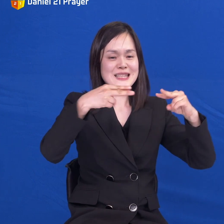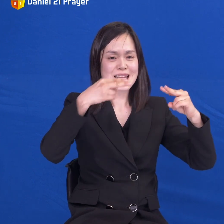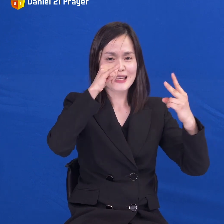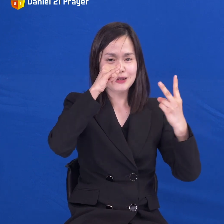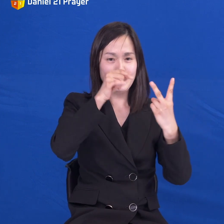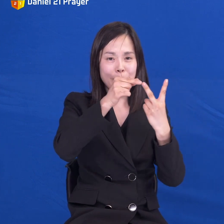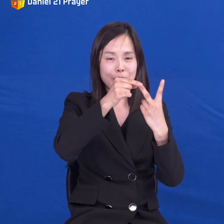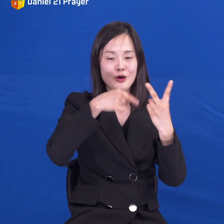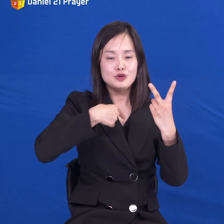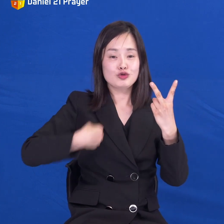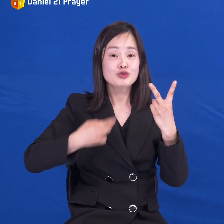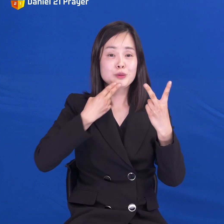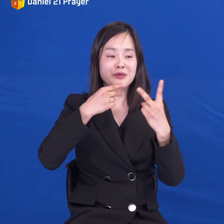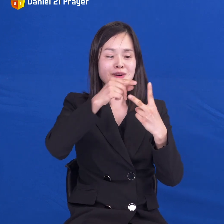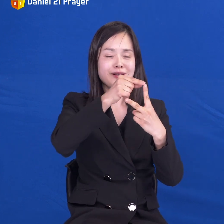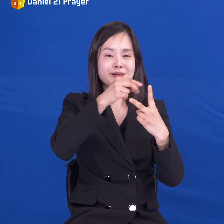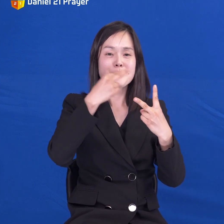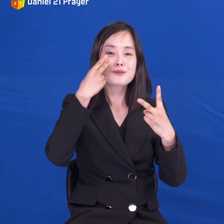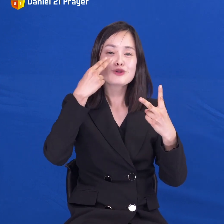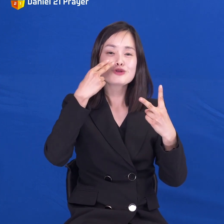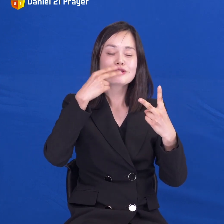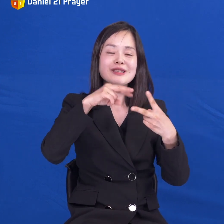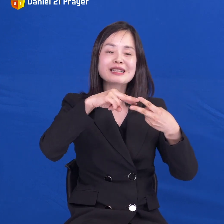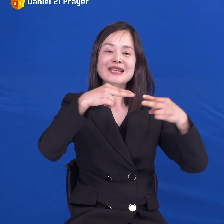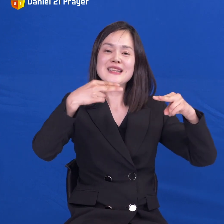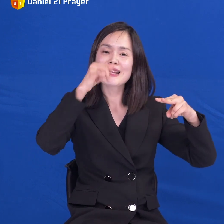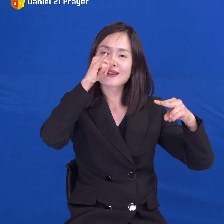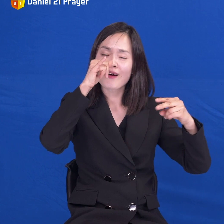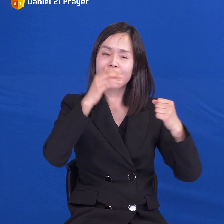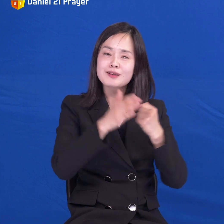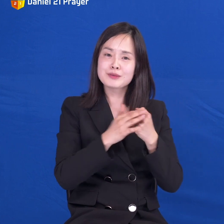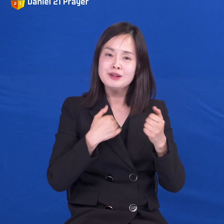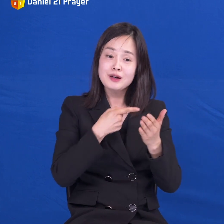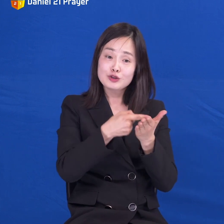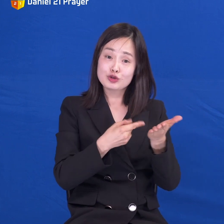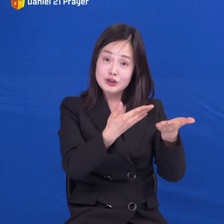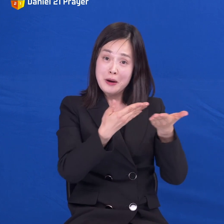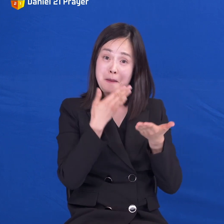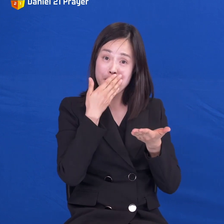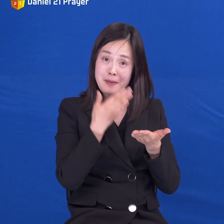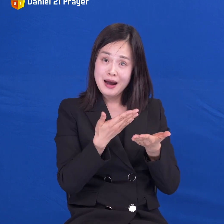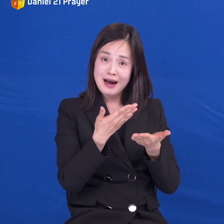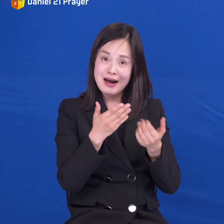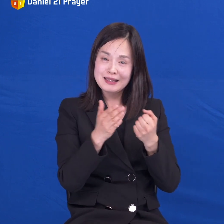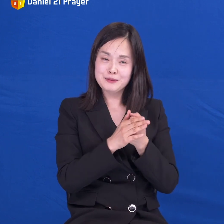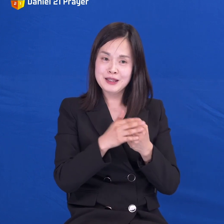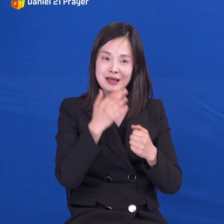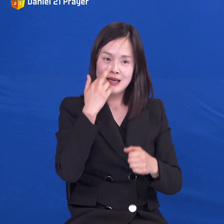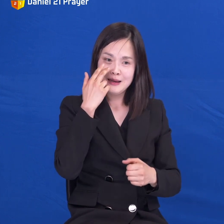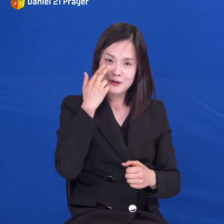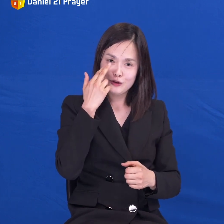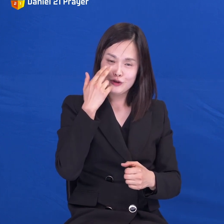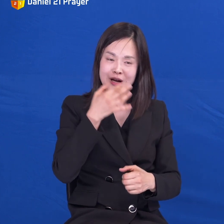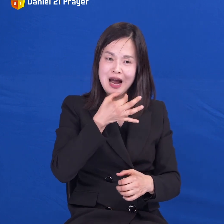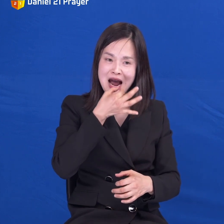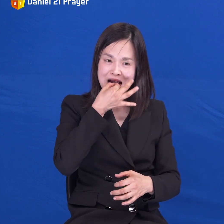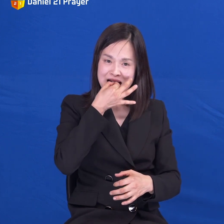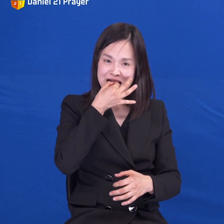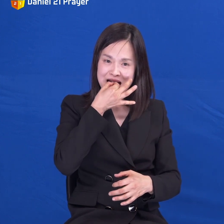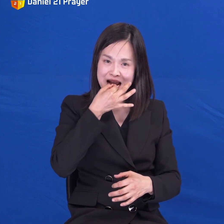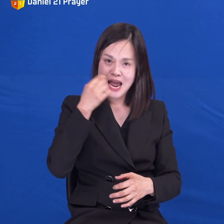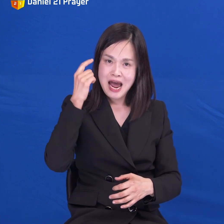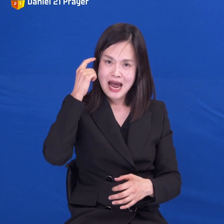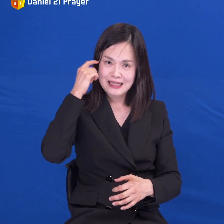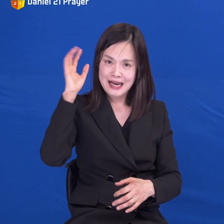감사합니다. 근데 의사 선생님이 또 이건 진짜 인조인대가 아니라 사람의 죽은 시체에서 뽑아온 거라는